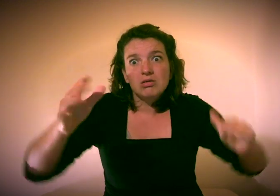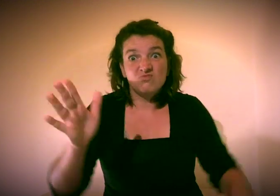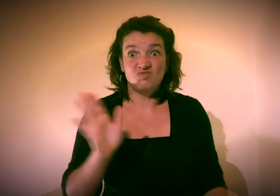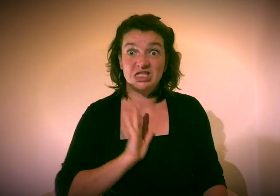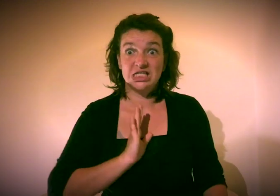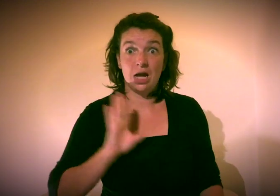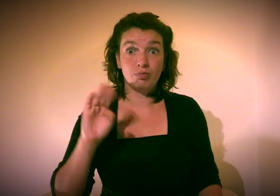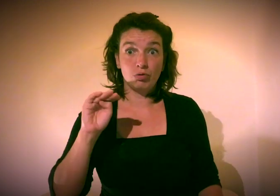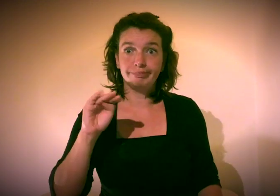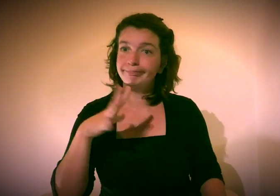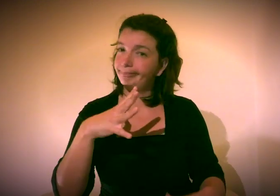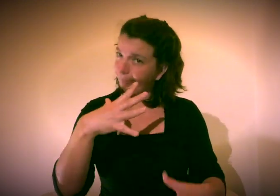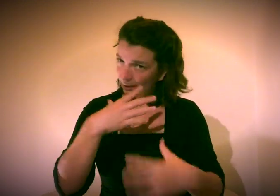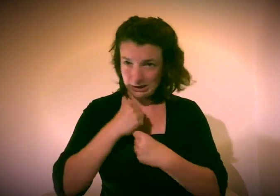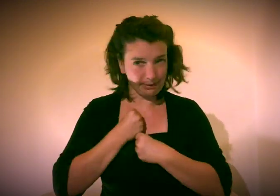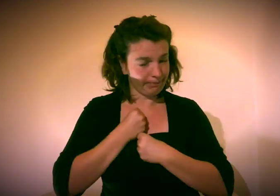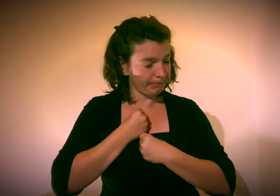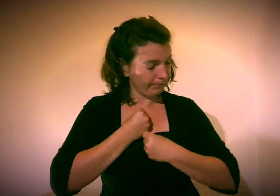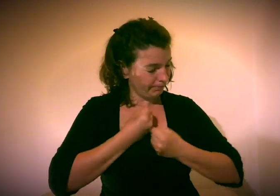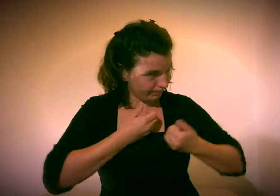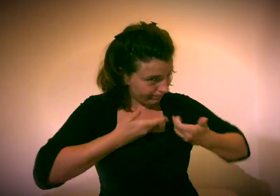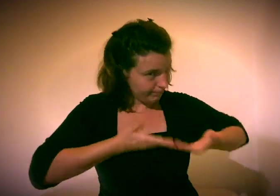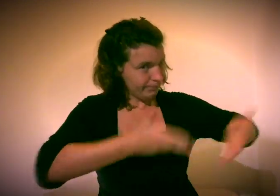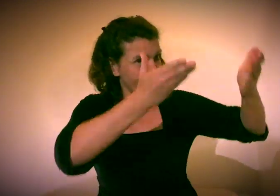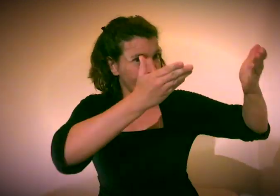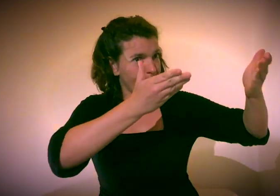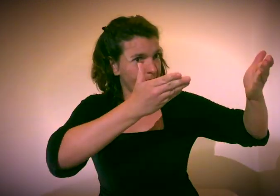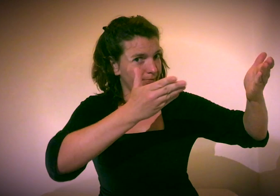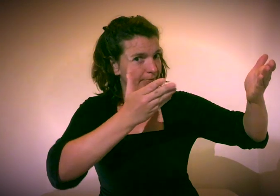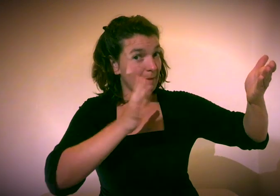laissa s'enfuir. Il n'avait plus rien à craindre à présent.